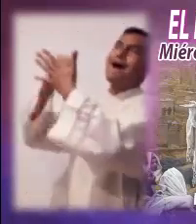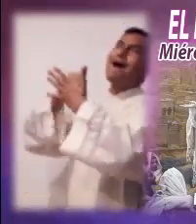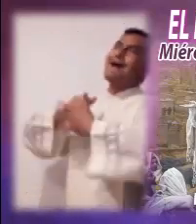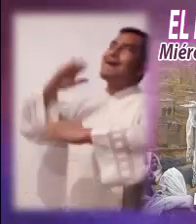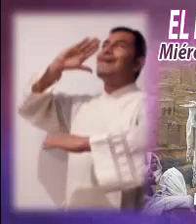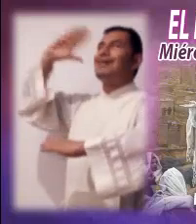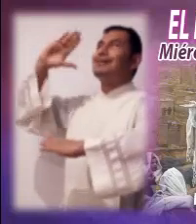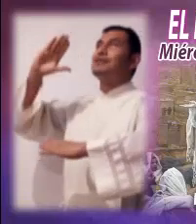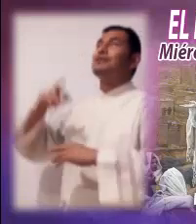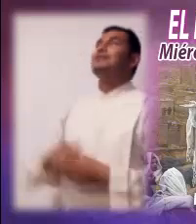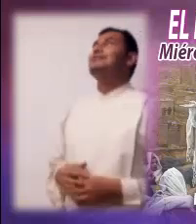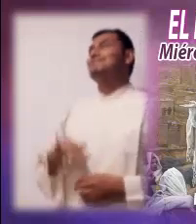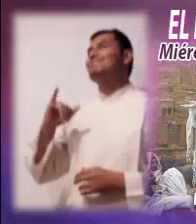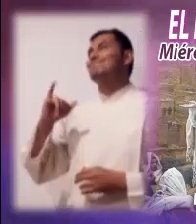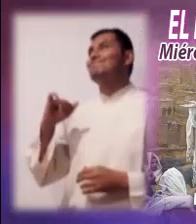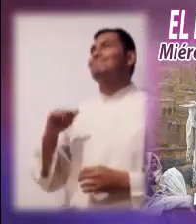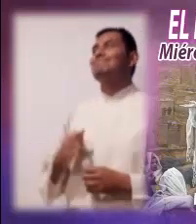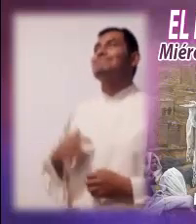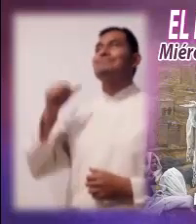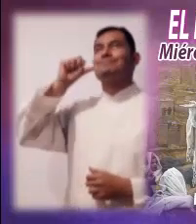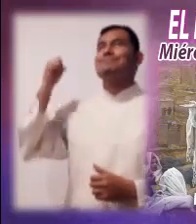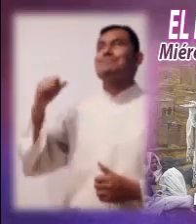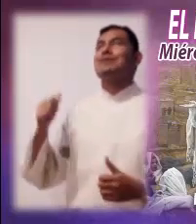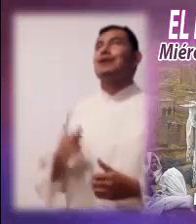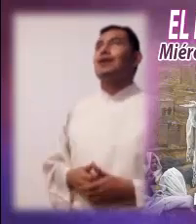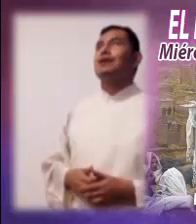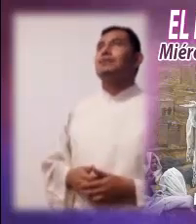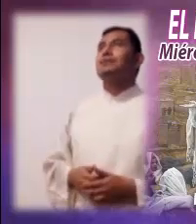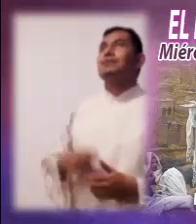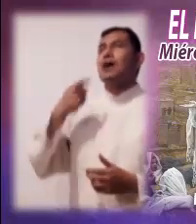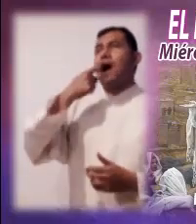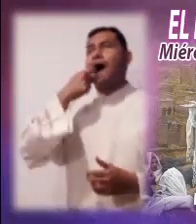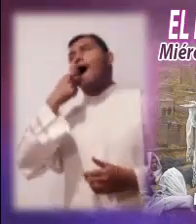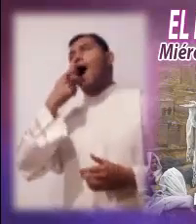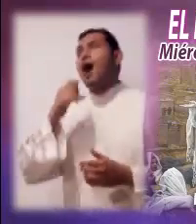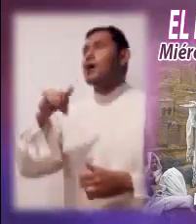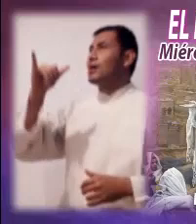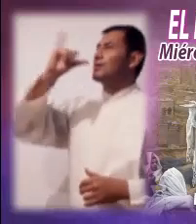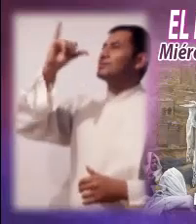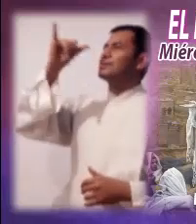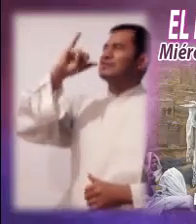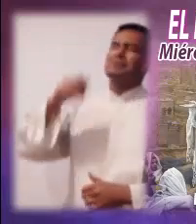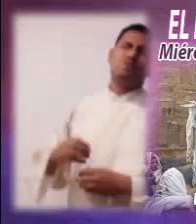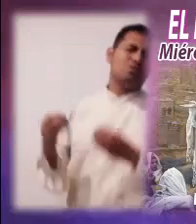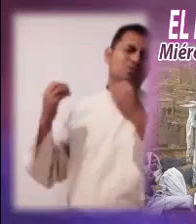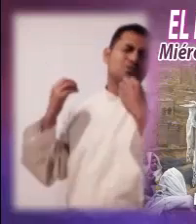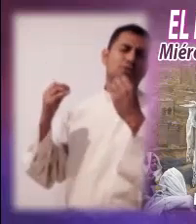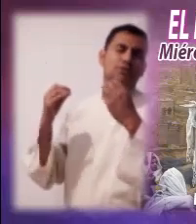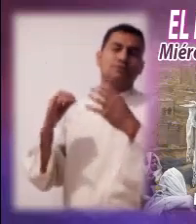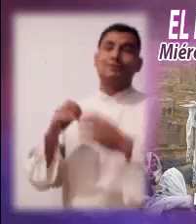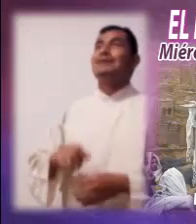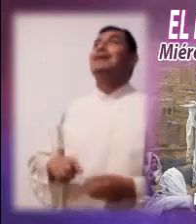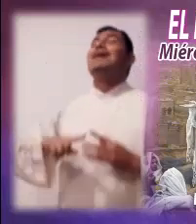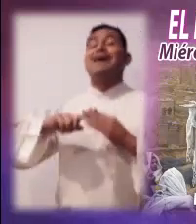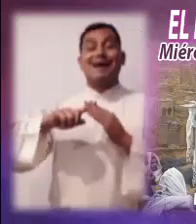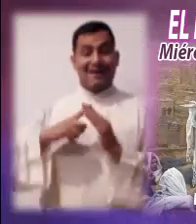del cumplimiento de la ley. Ojo, no es el cumplimiento farisaico de quien pretende